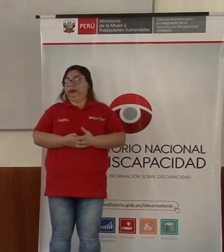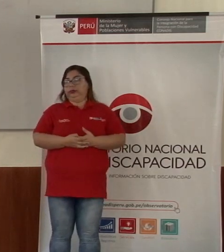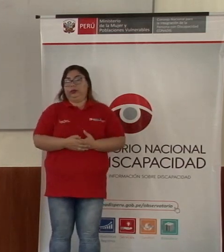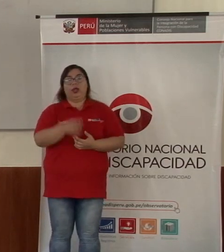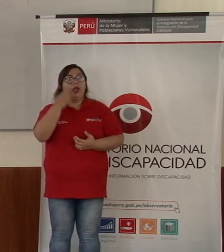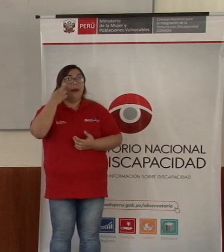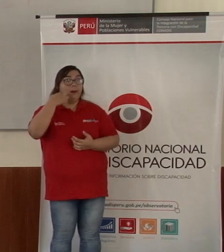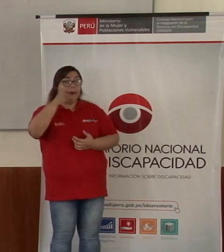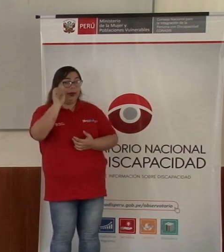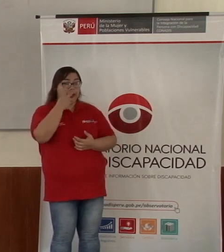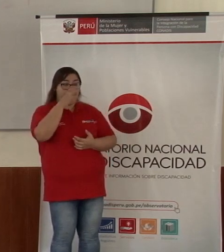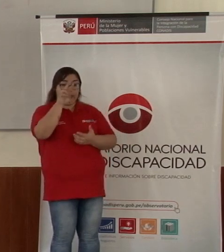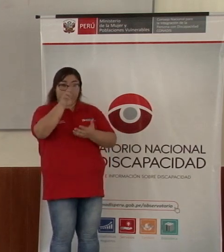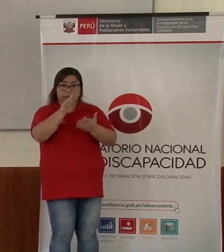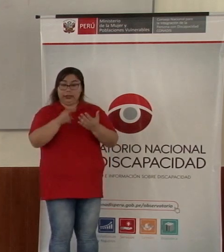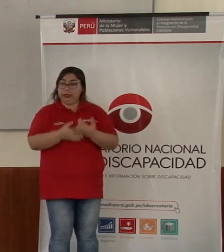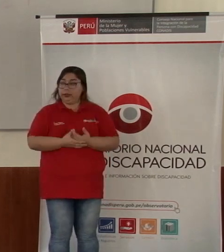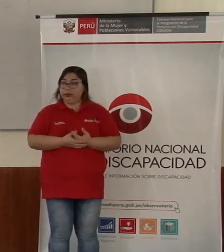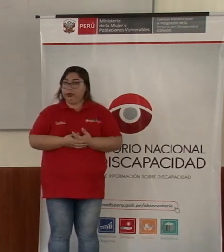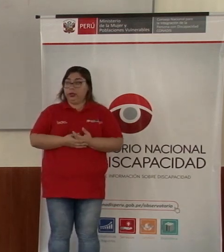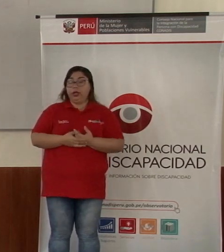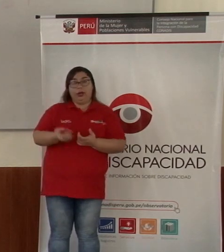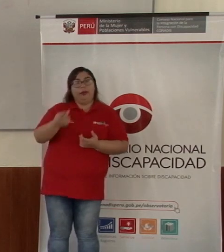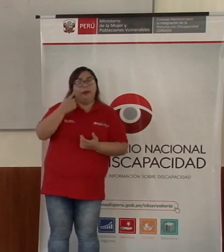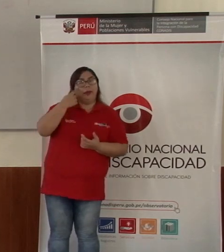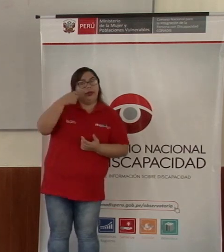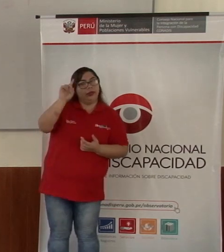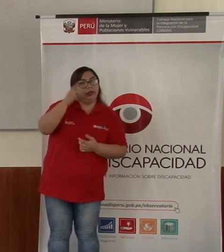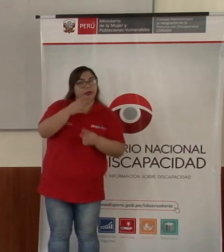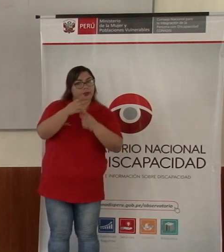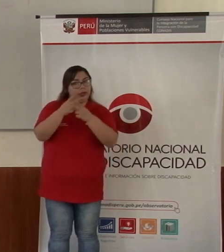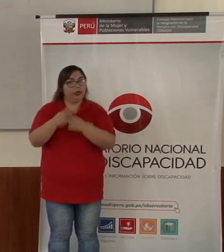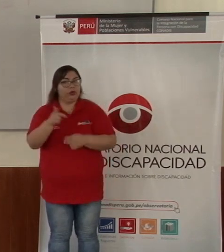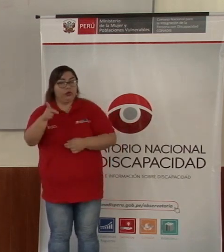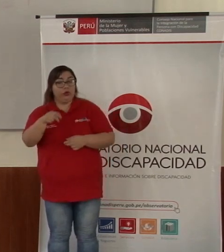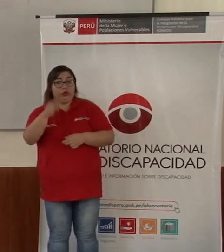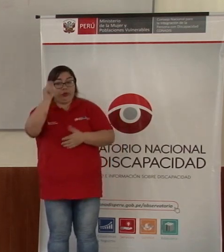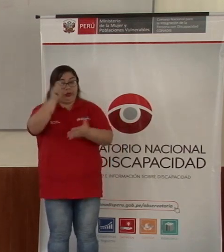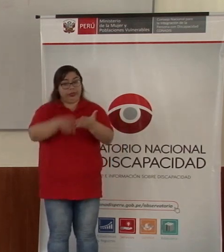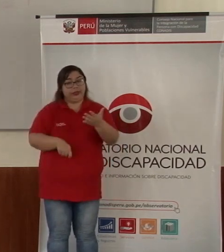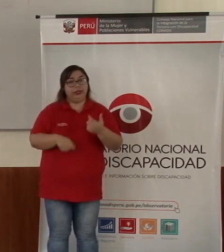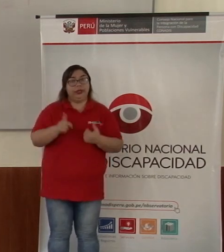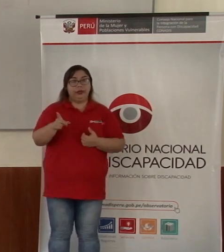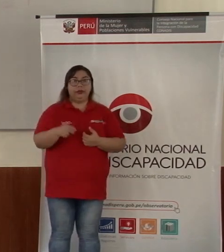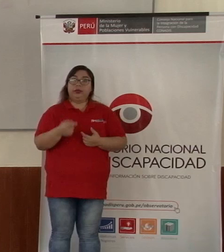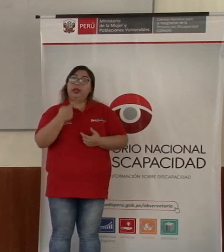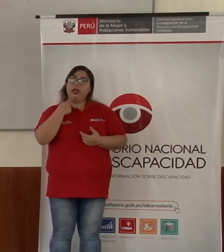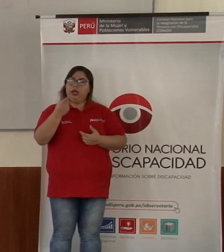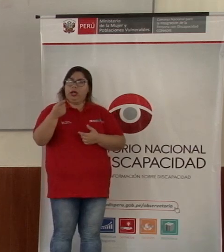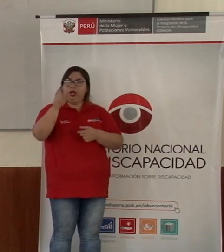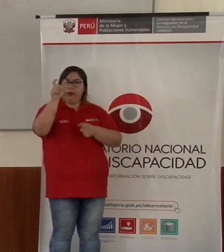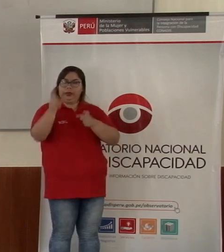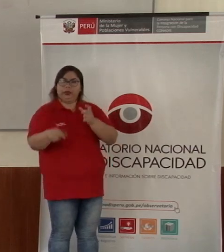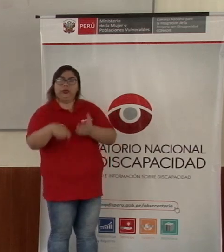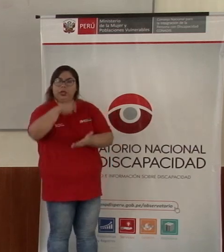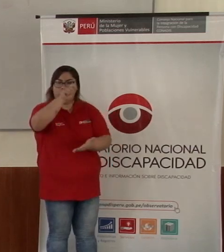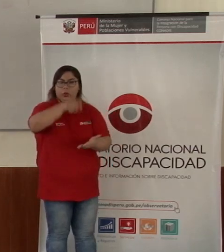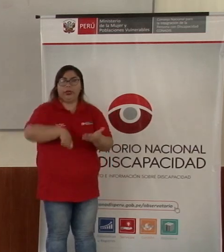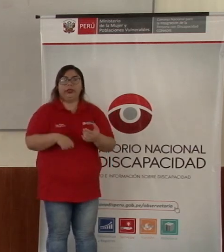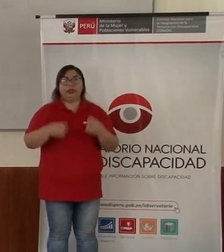para que al legislador, bueno, en realidad para el operador judicial, para el operador de justicia, llámese